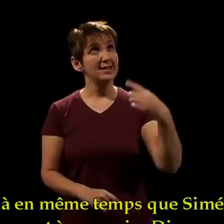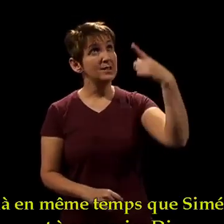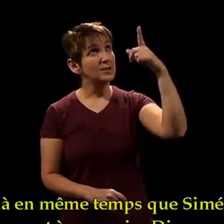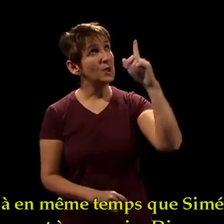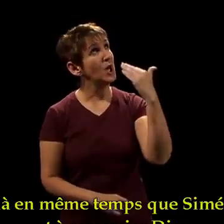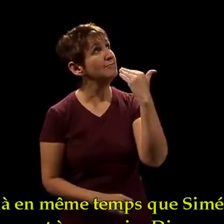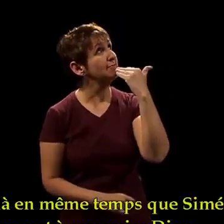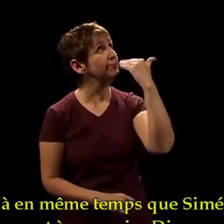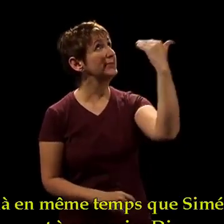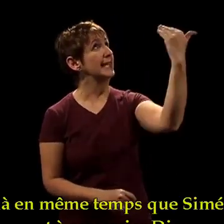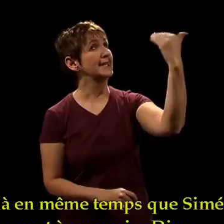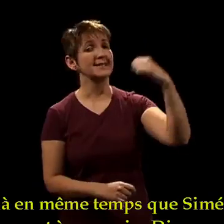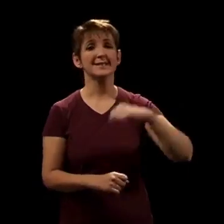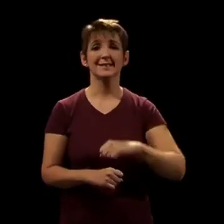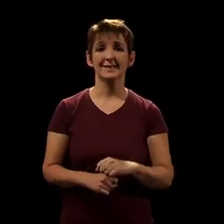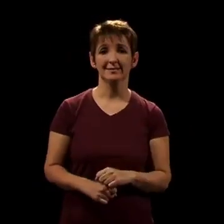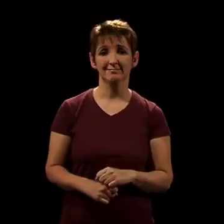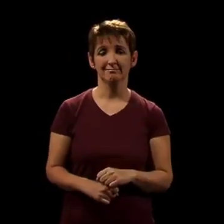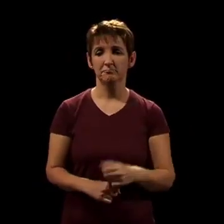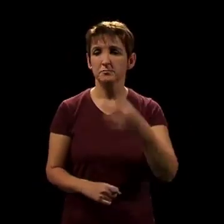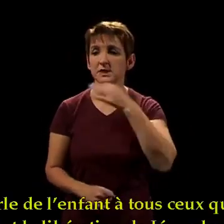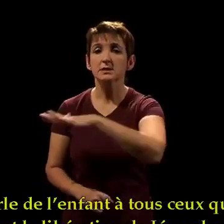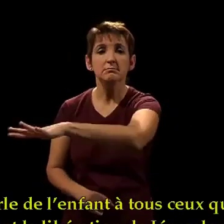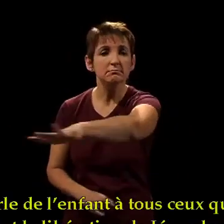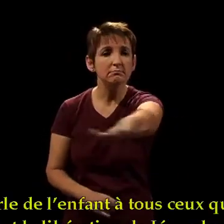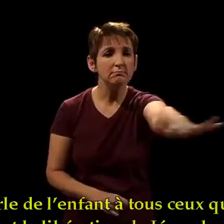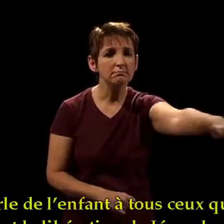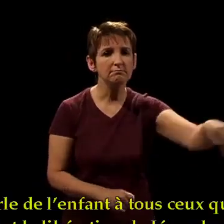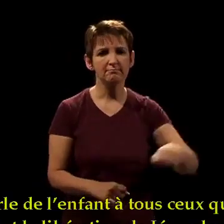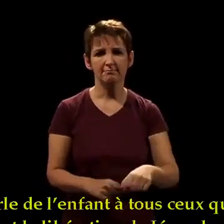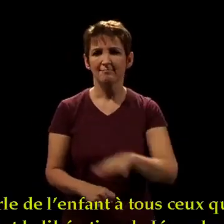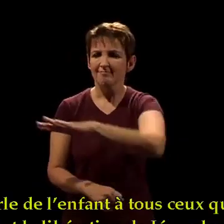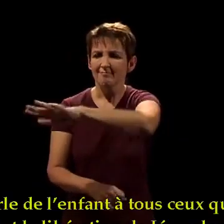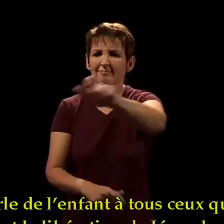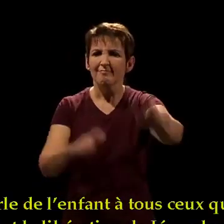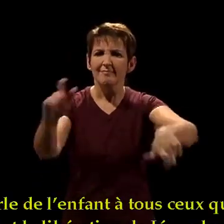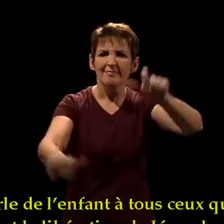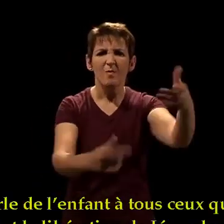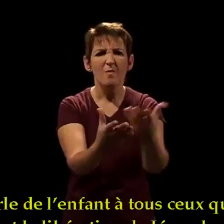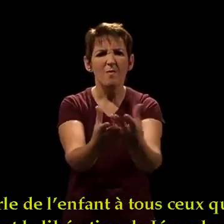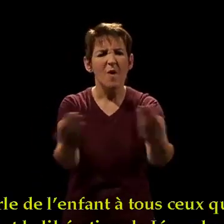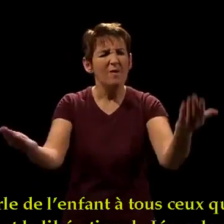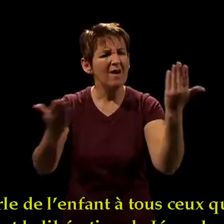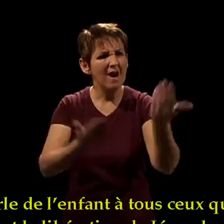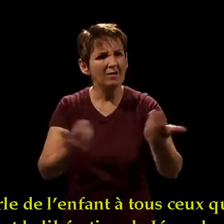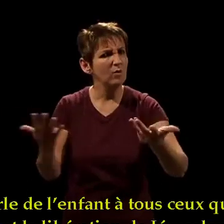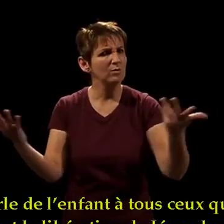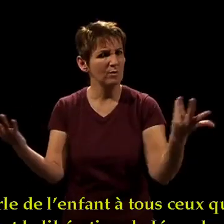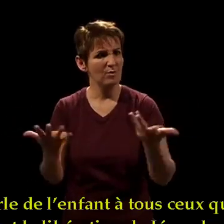Elle parle de l'enfant à tous ceux qui attendent la